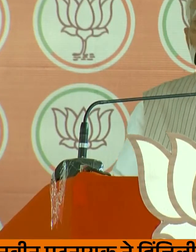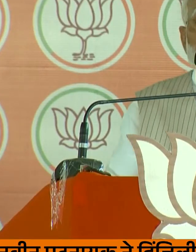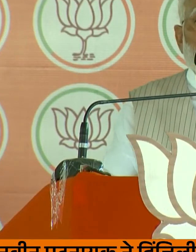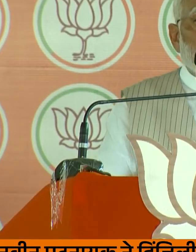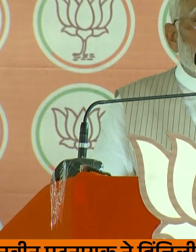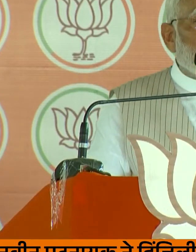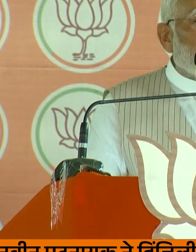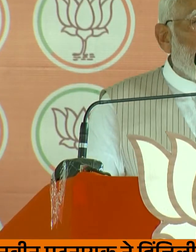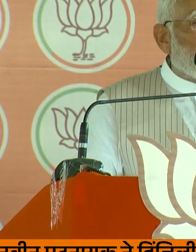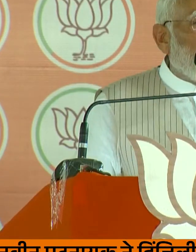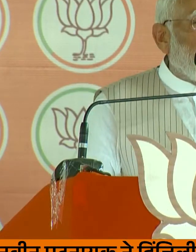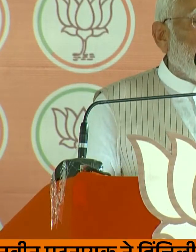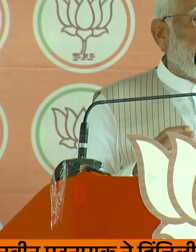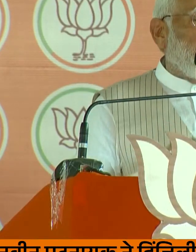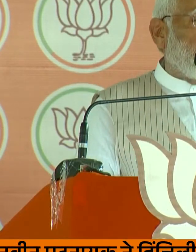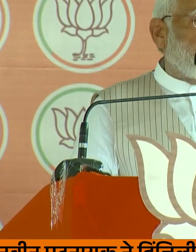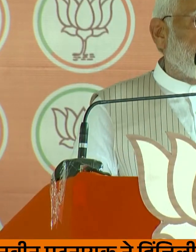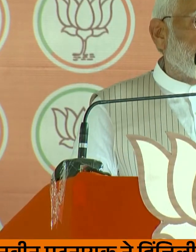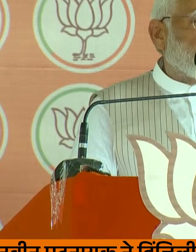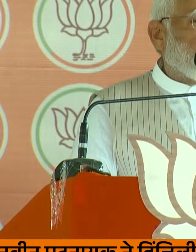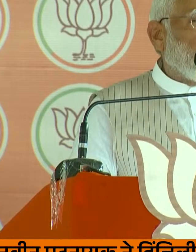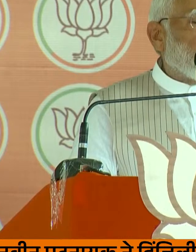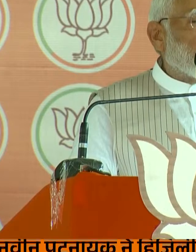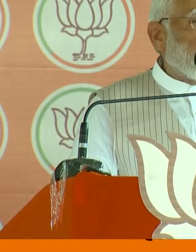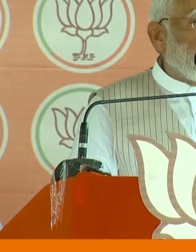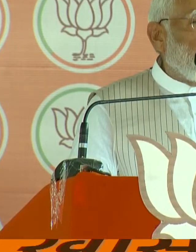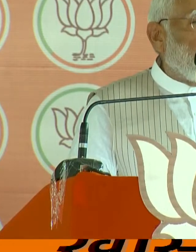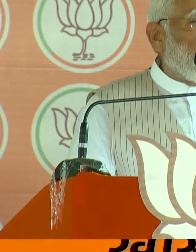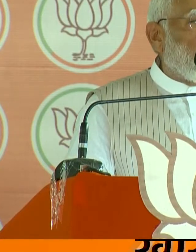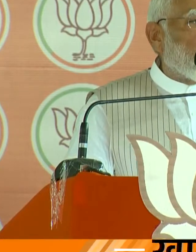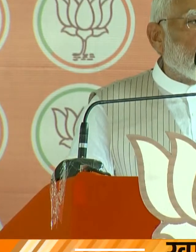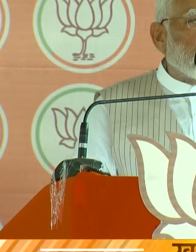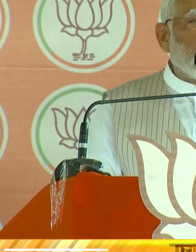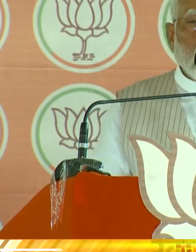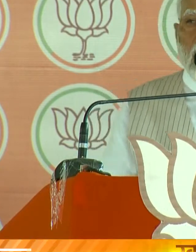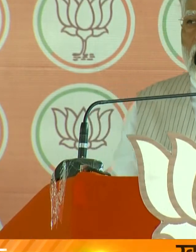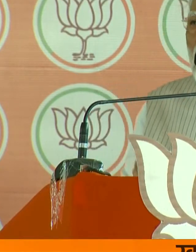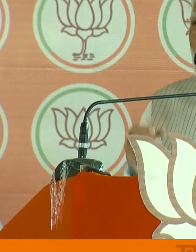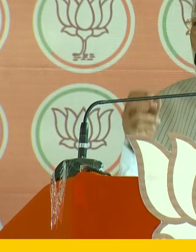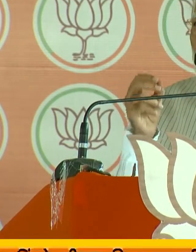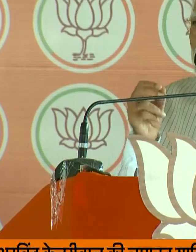अगर कांग्रेस सरकार बनी तो ये लोग